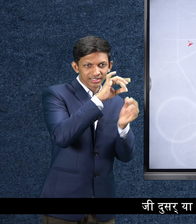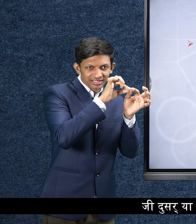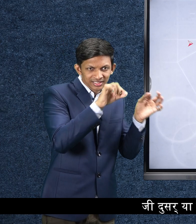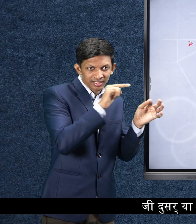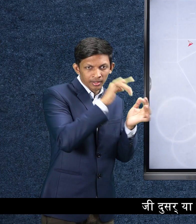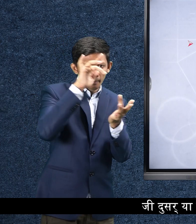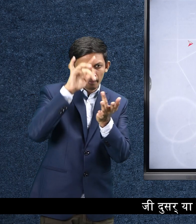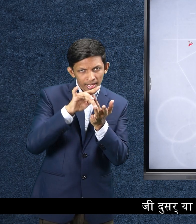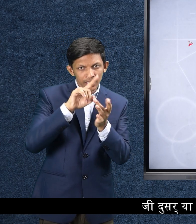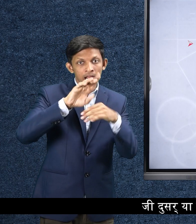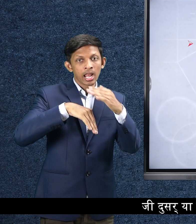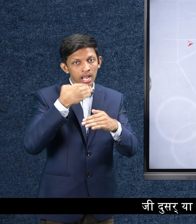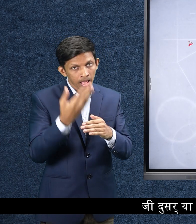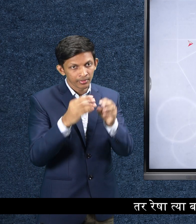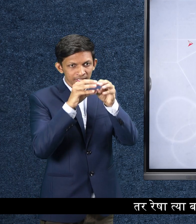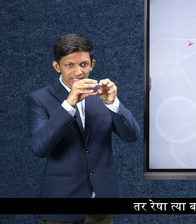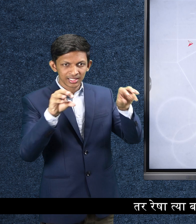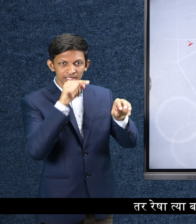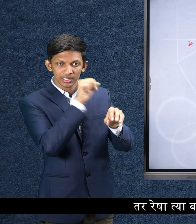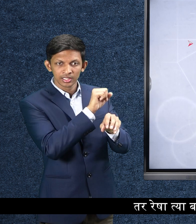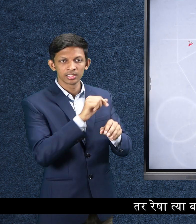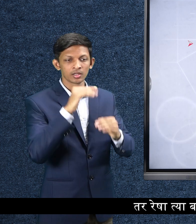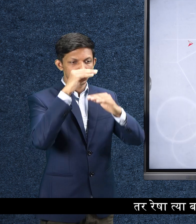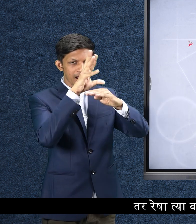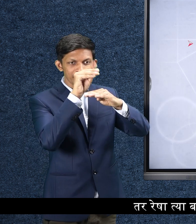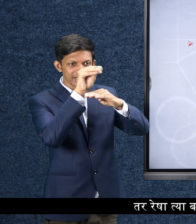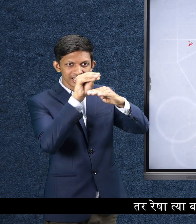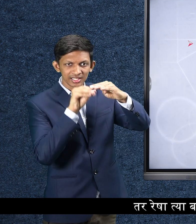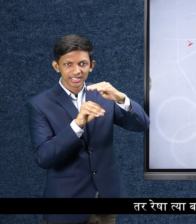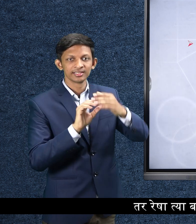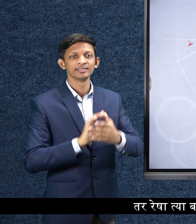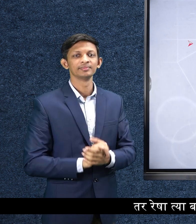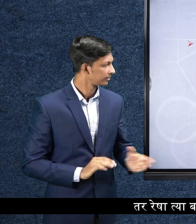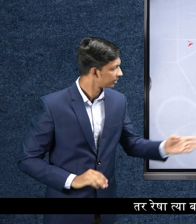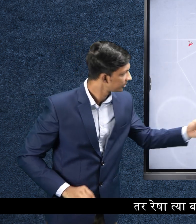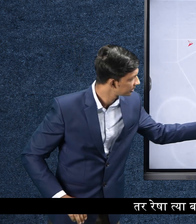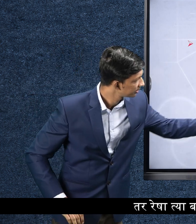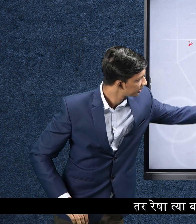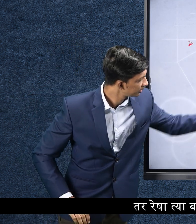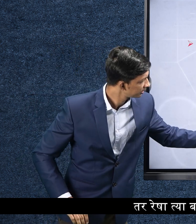भिन्न बिंदूंमध्ये छेदते, तर रेषा त्या बाजूंचे प्रमाणानुसार विभाजन करते.